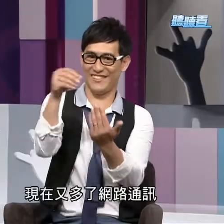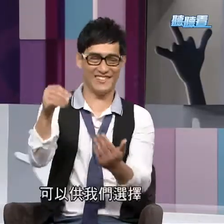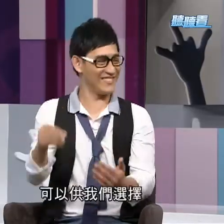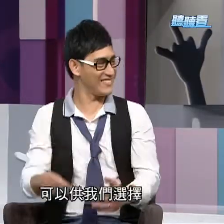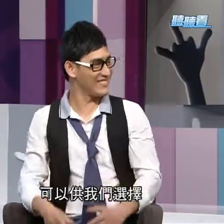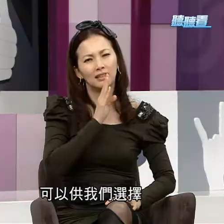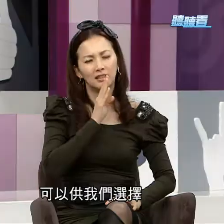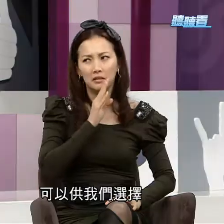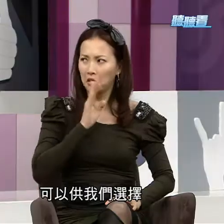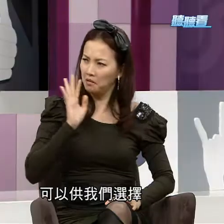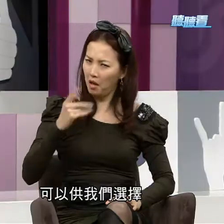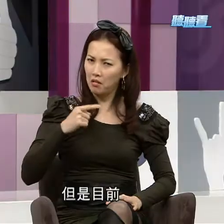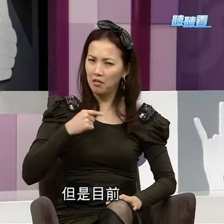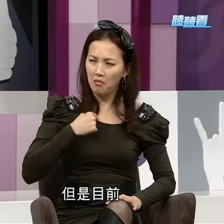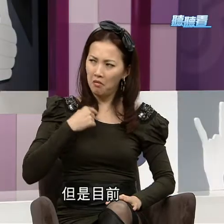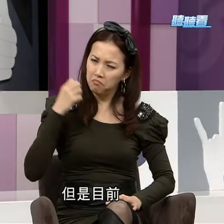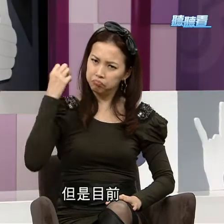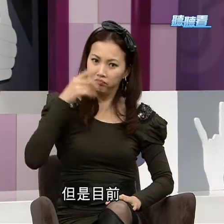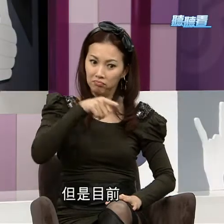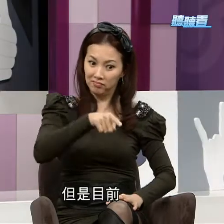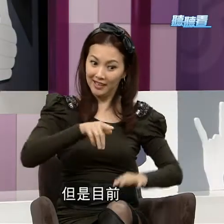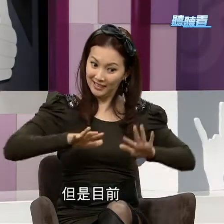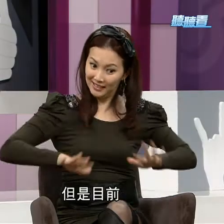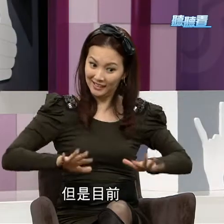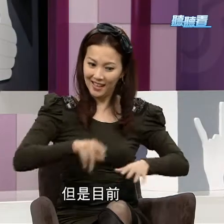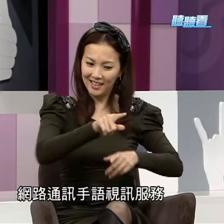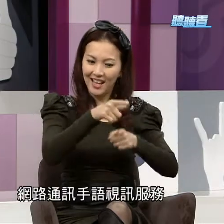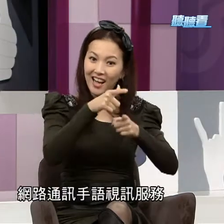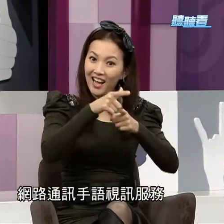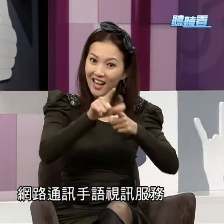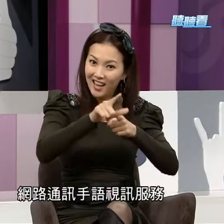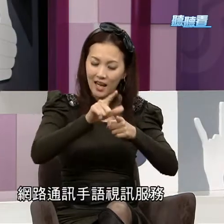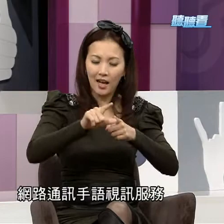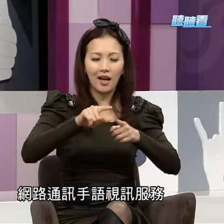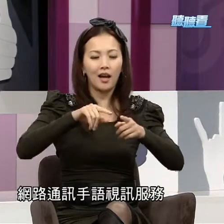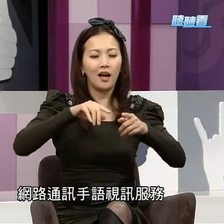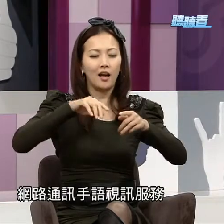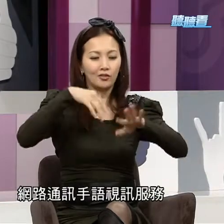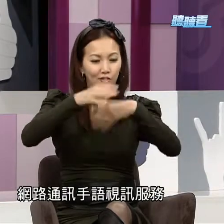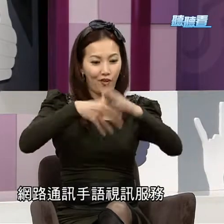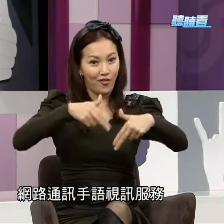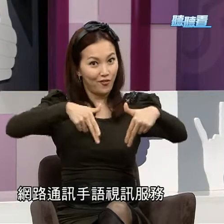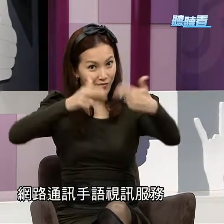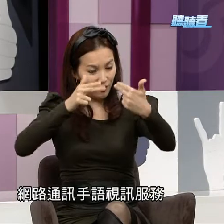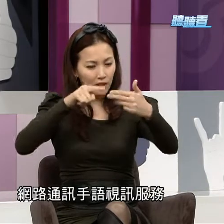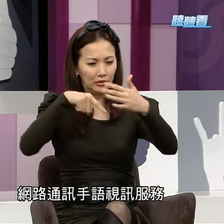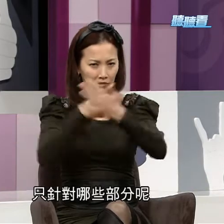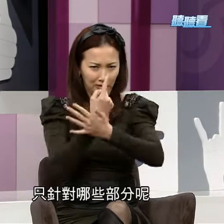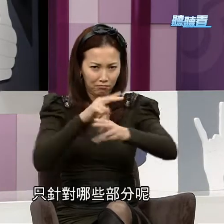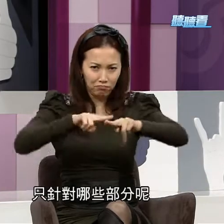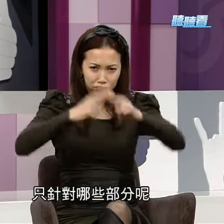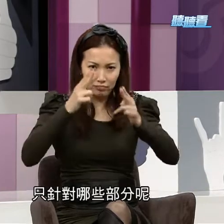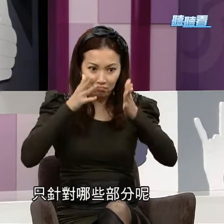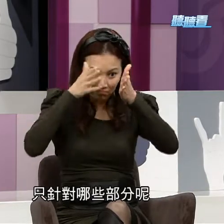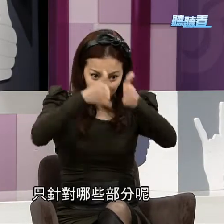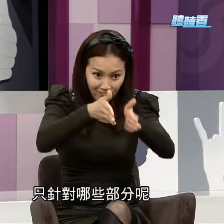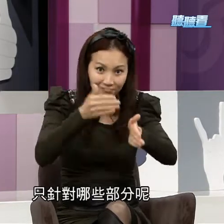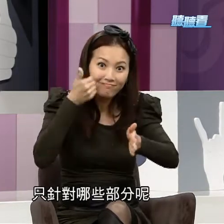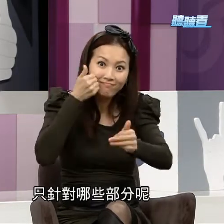供我们选择。 但是目前 LINE 手语视讯服务只针对哪些部分